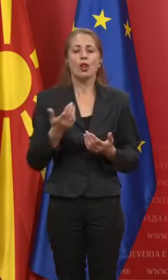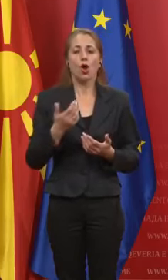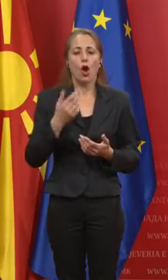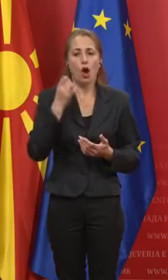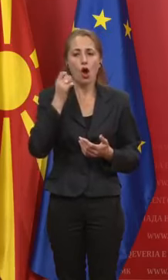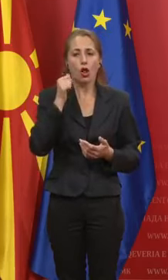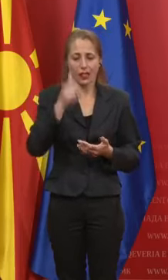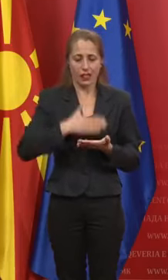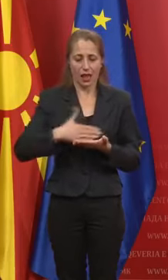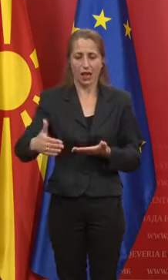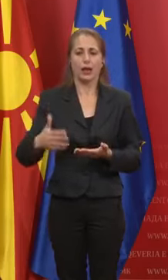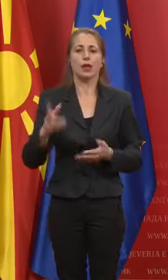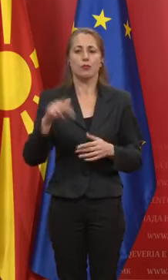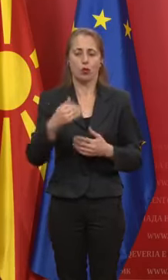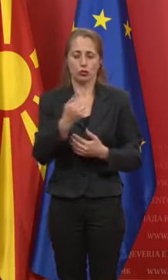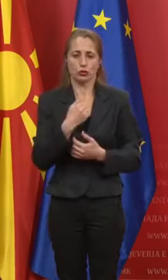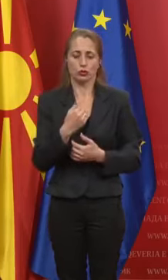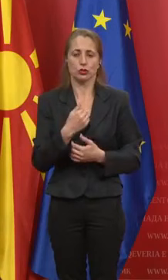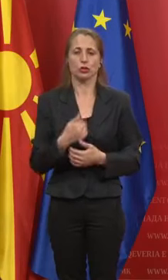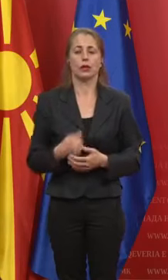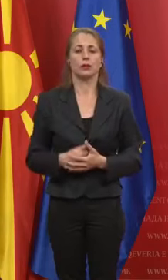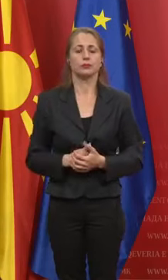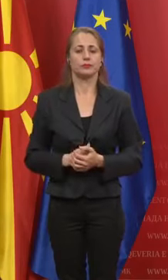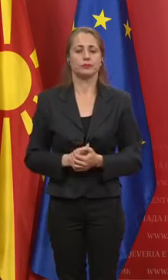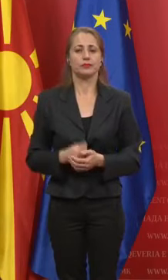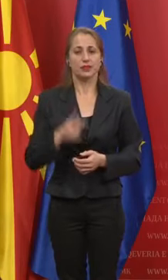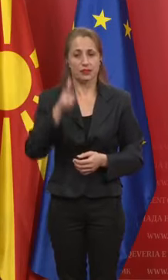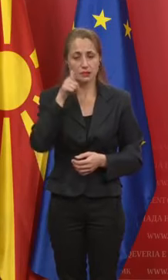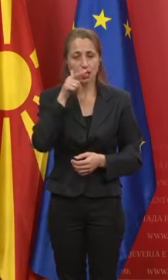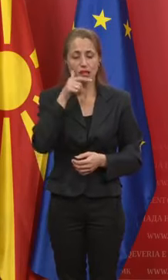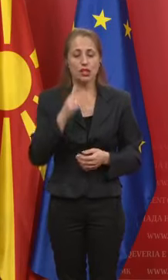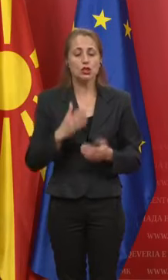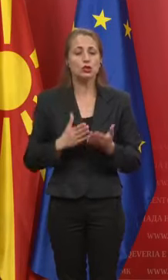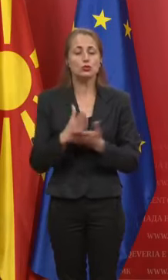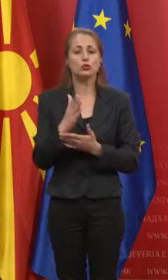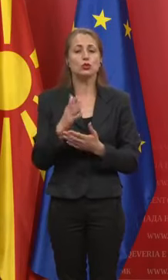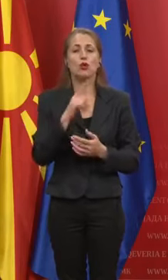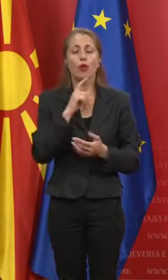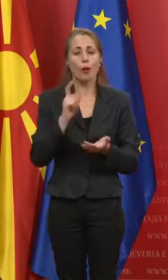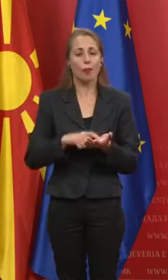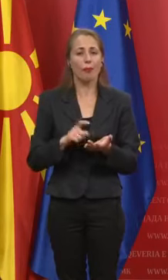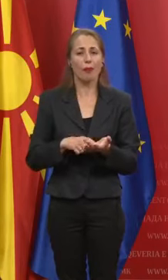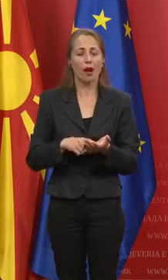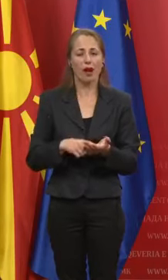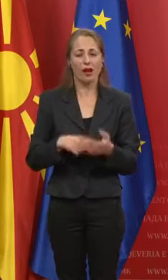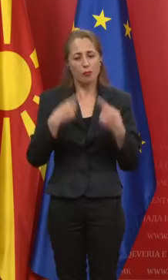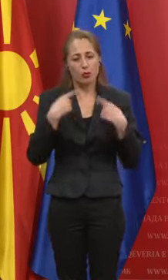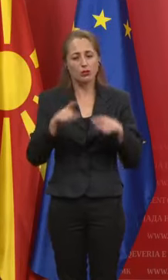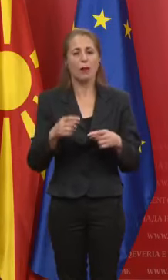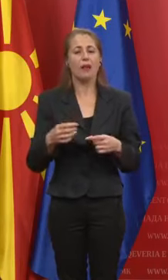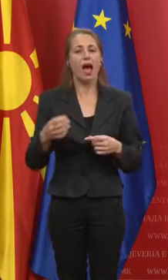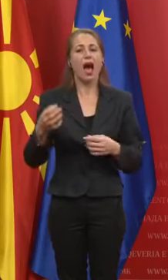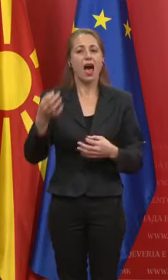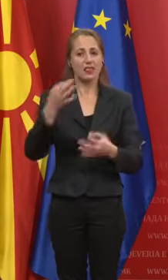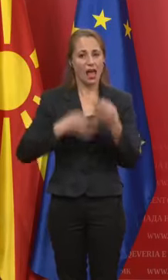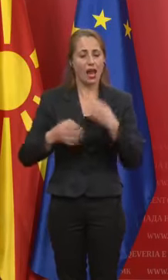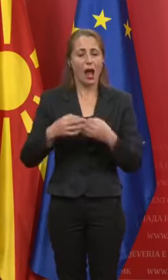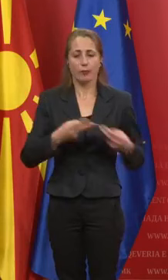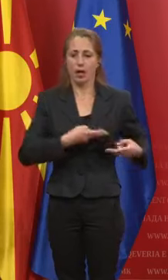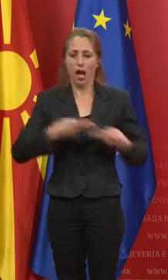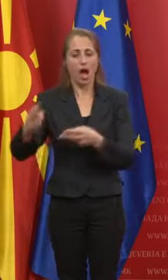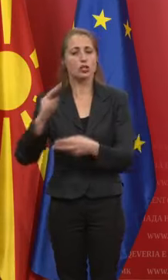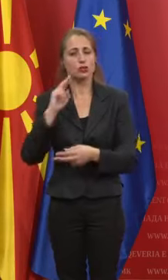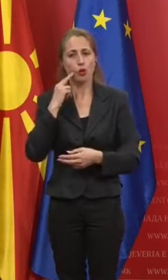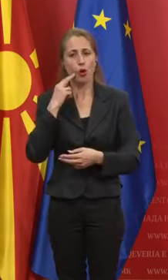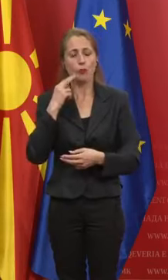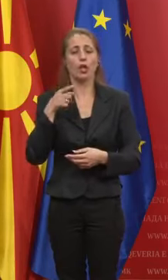Во однос на протоколите апсолутно се идентични. Со тоа што најтешките случаи кои што бараат специфична терапија се праќаат во Скопје. И тоа го